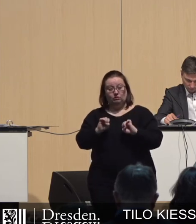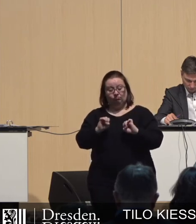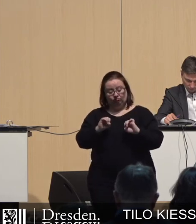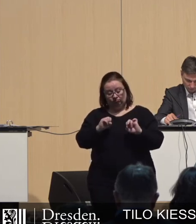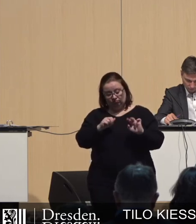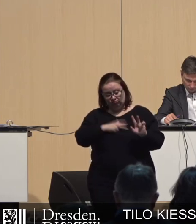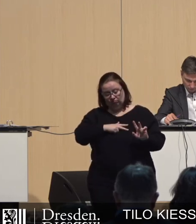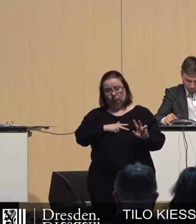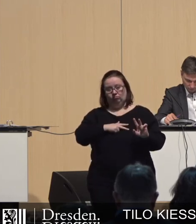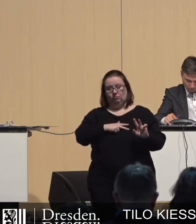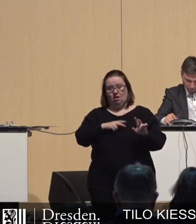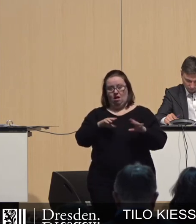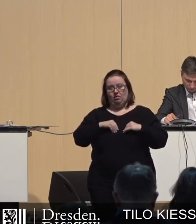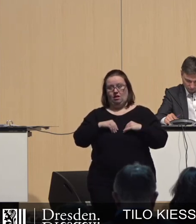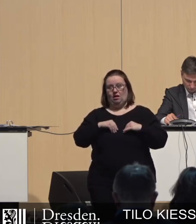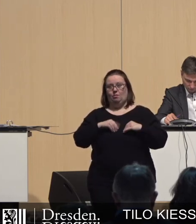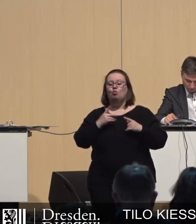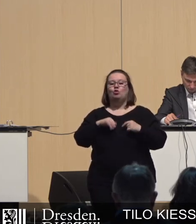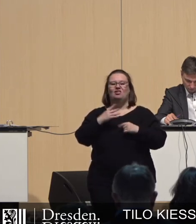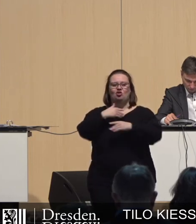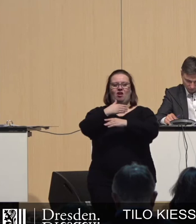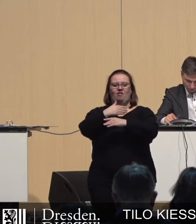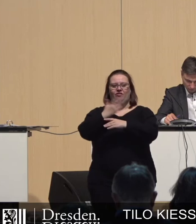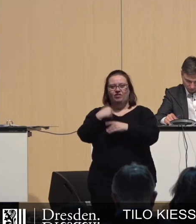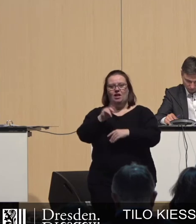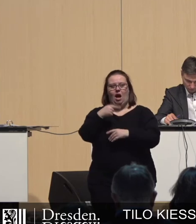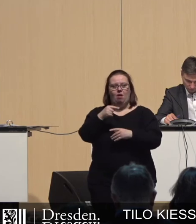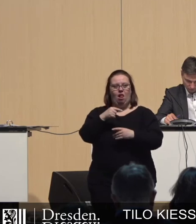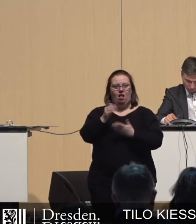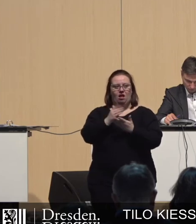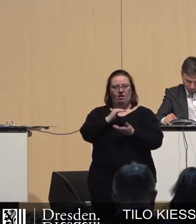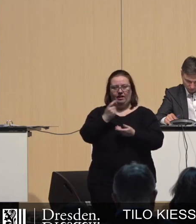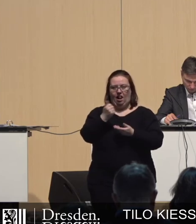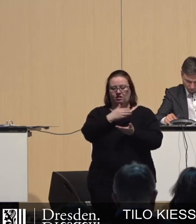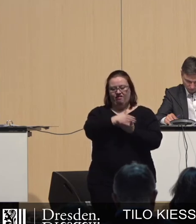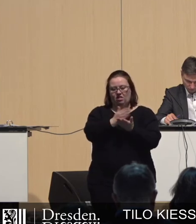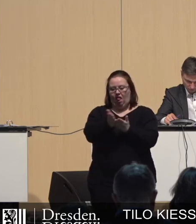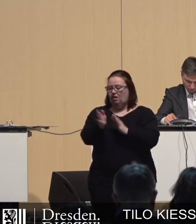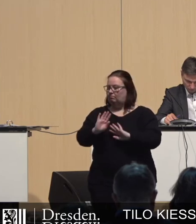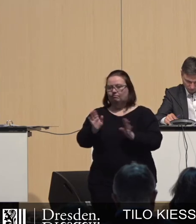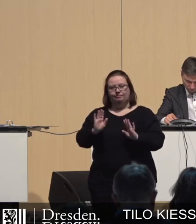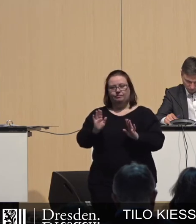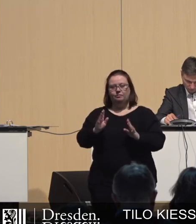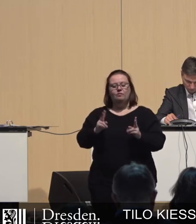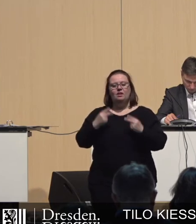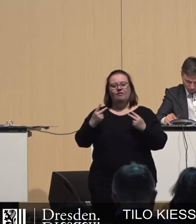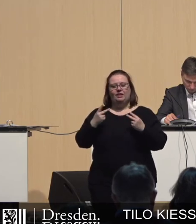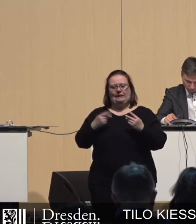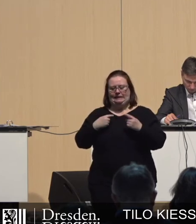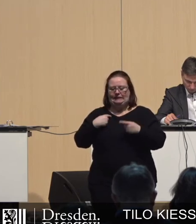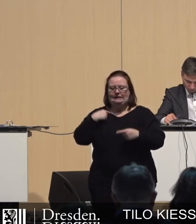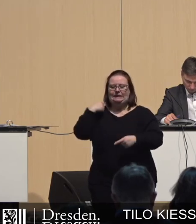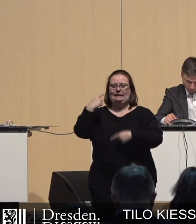nehmen, dann liegt die Lösung nicht in dem Verteilen, in dem einmaligen Verteilen von Geld, sondern in der Sicherung einer